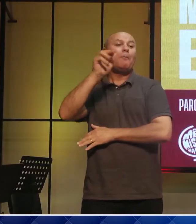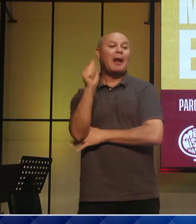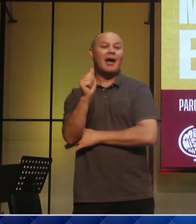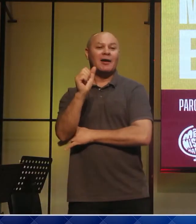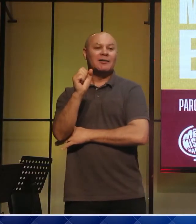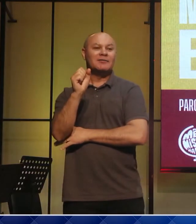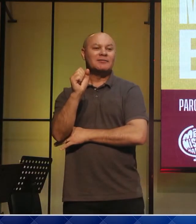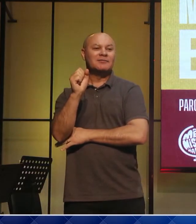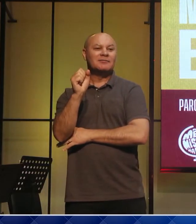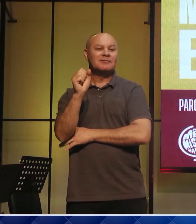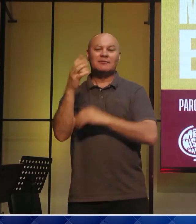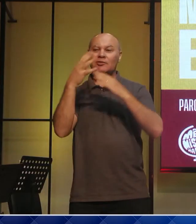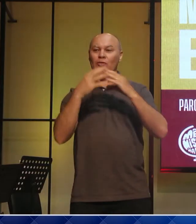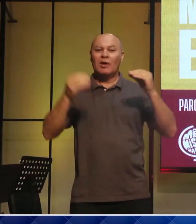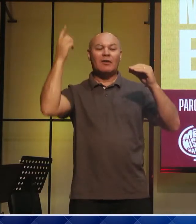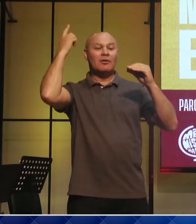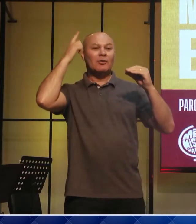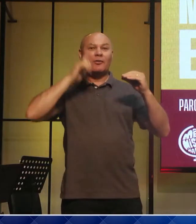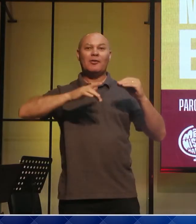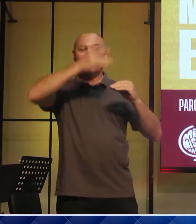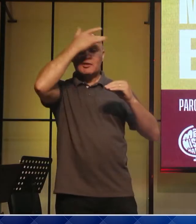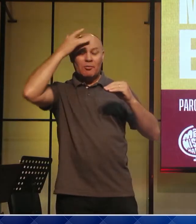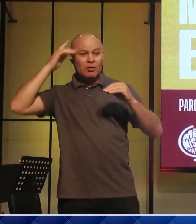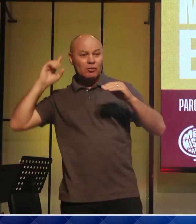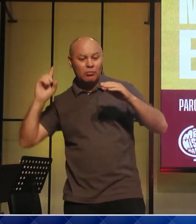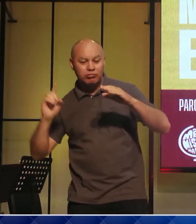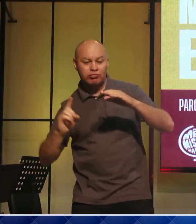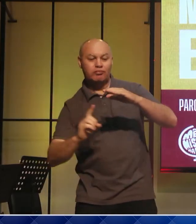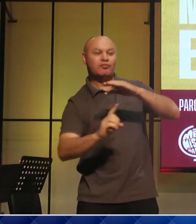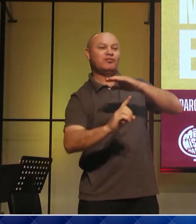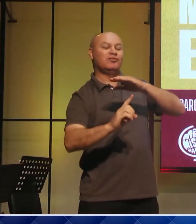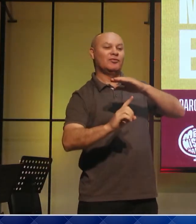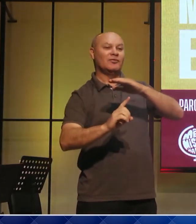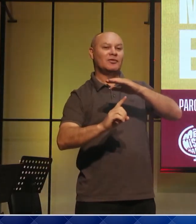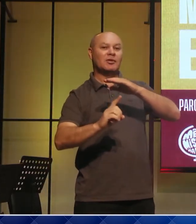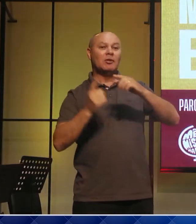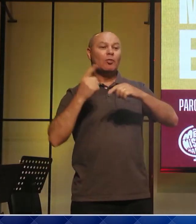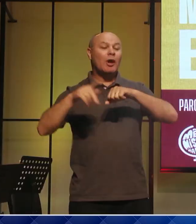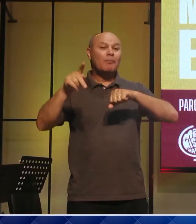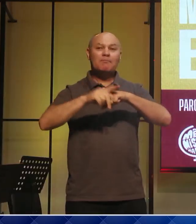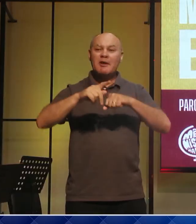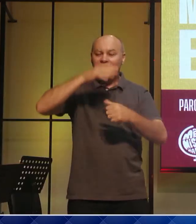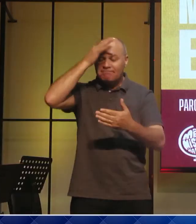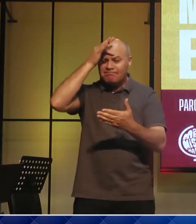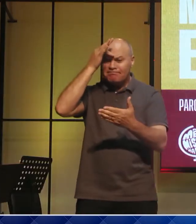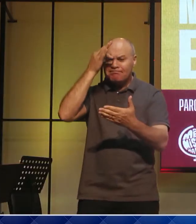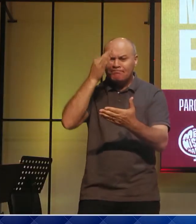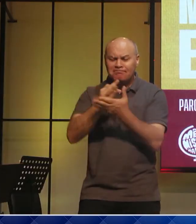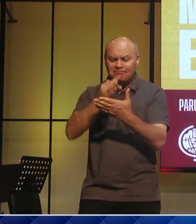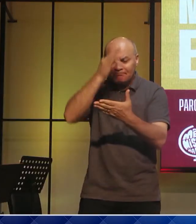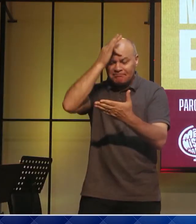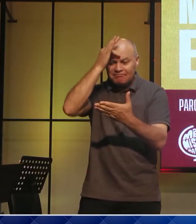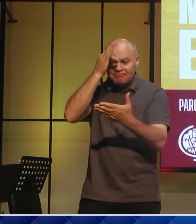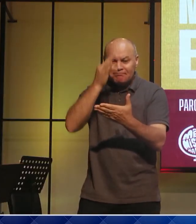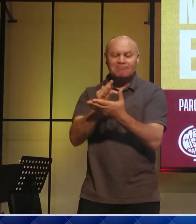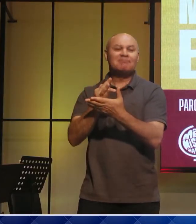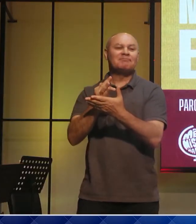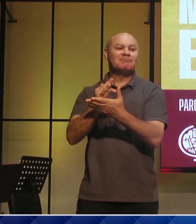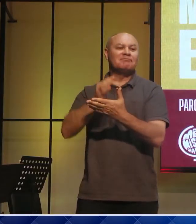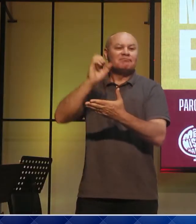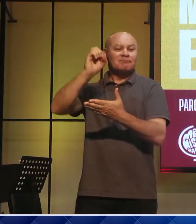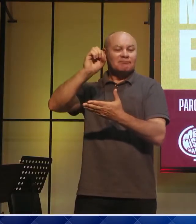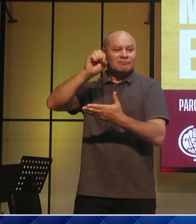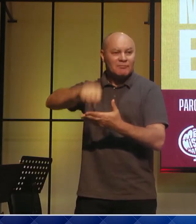tocasse. A fé daquelas pessoas no Deus de Pedro cria que até a sombra